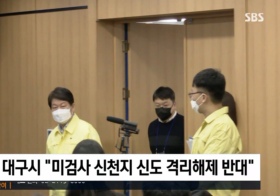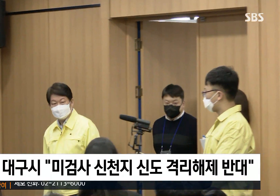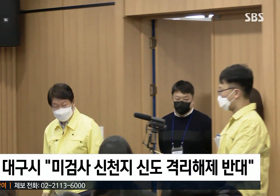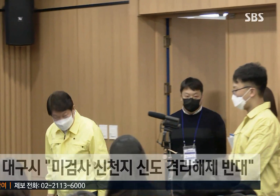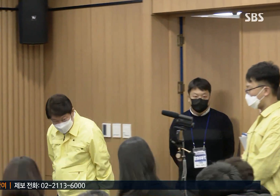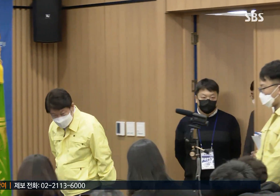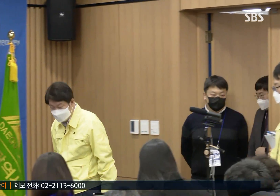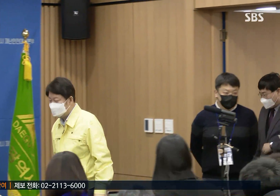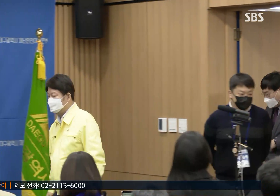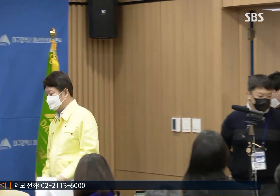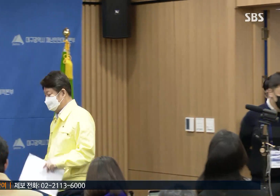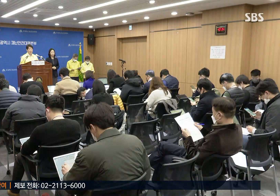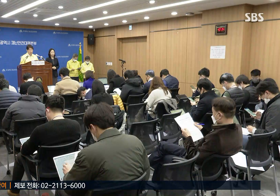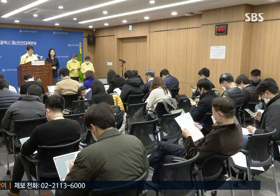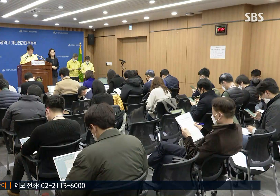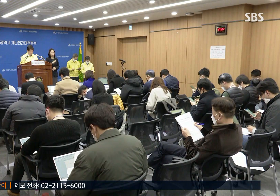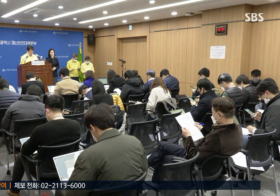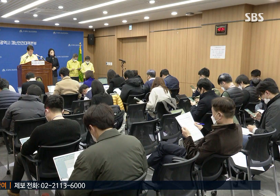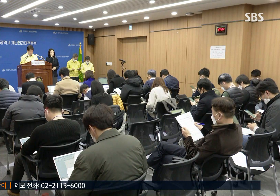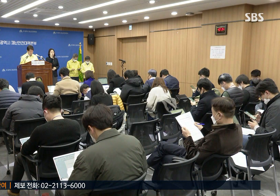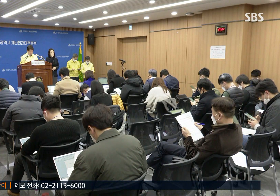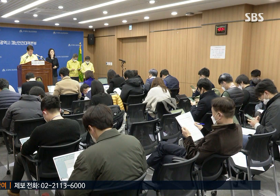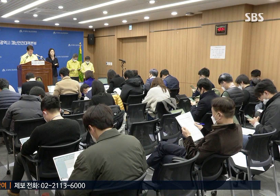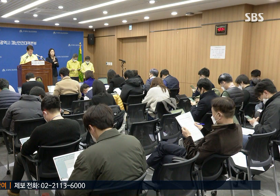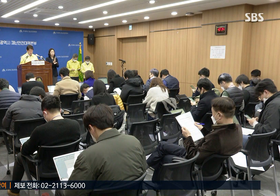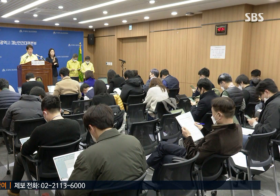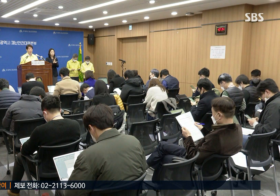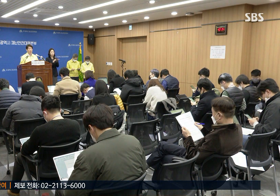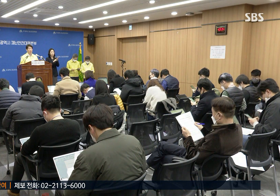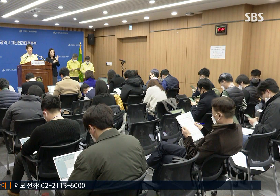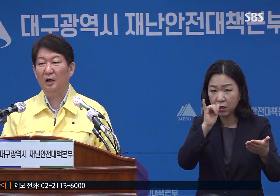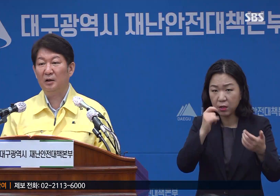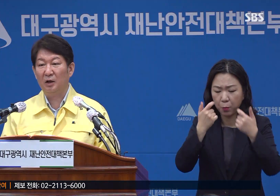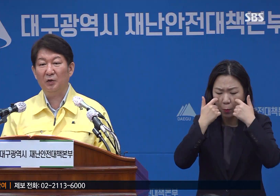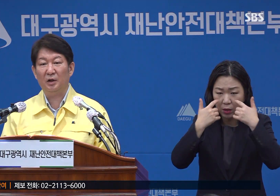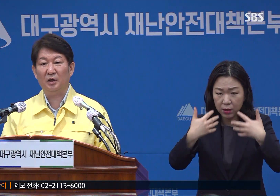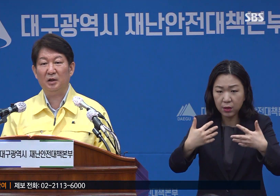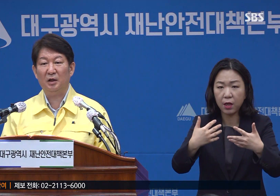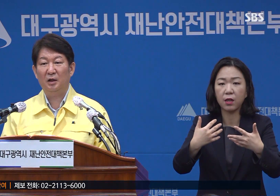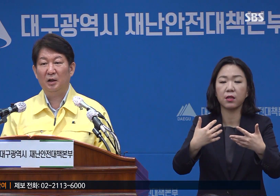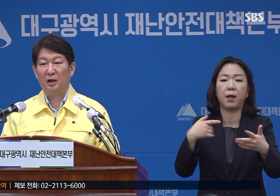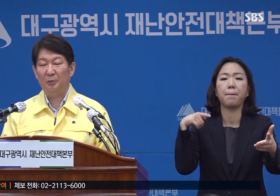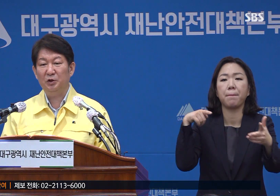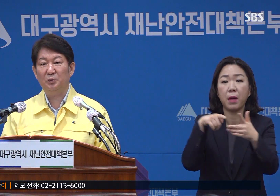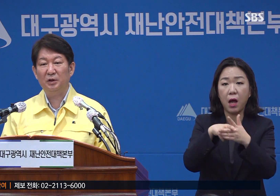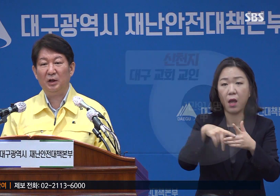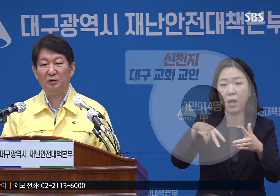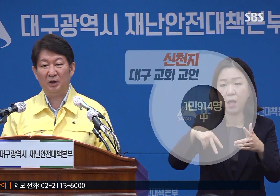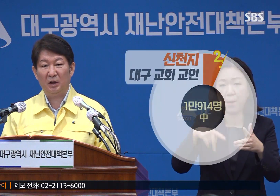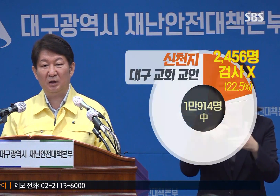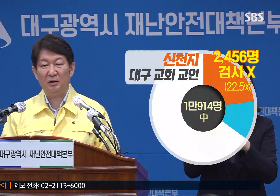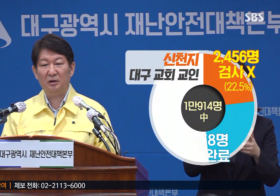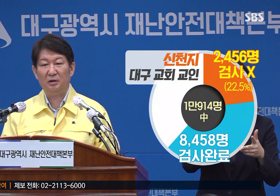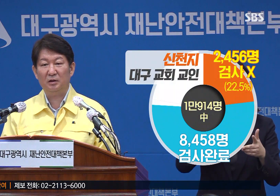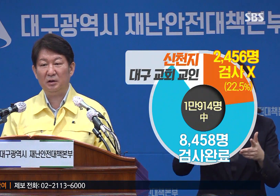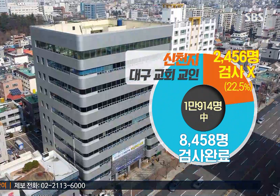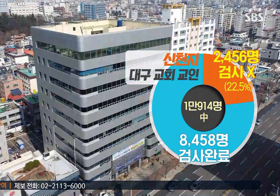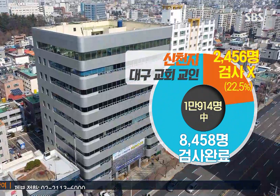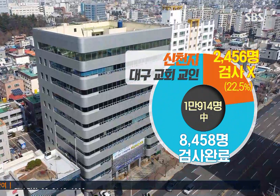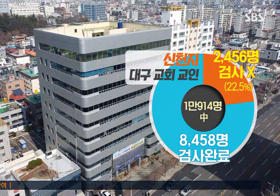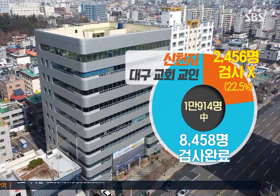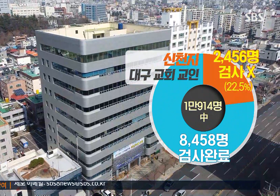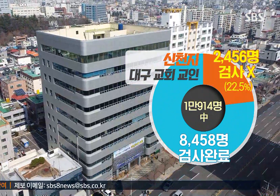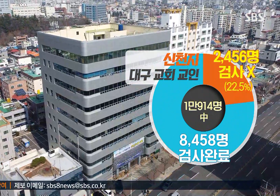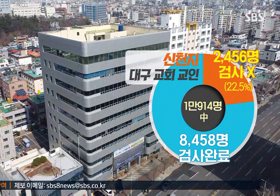반발했습니다. 증상이 없어도 검사를 받지 않은 신천지 신도는 절대 격리를 풀 수 없다는 겁니다. 대구 신천지